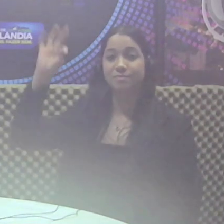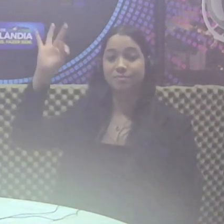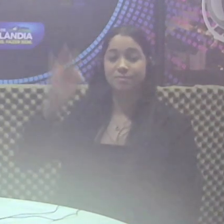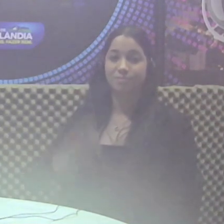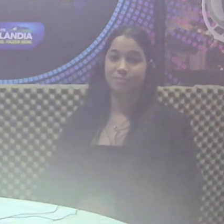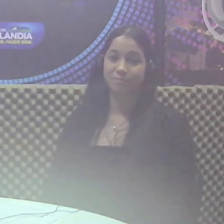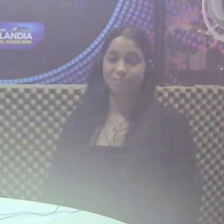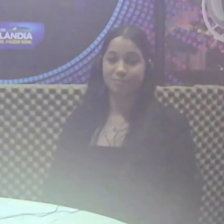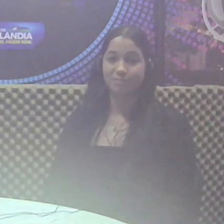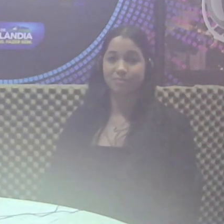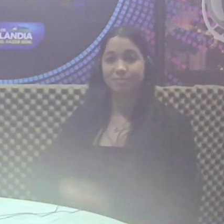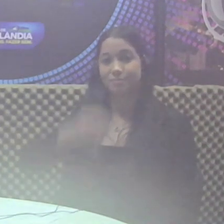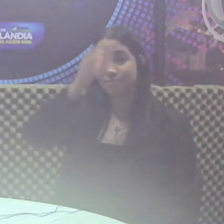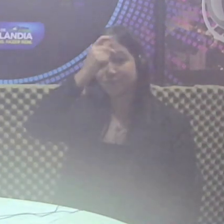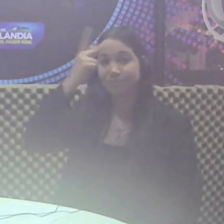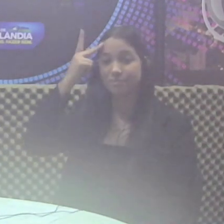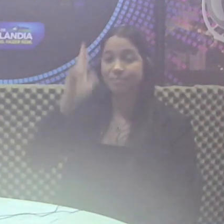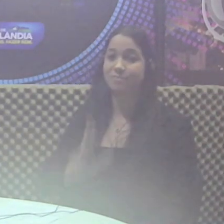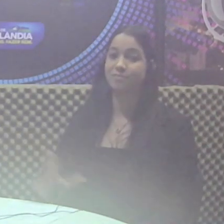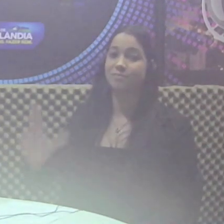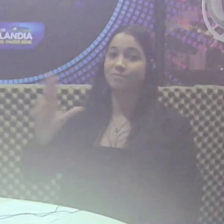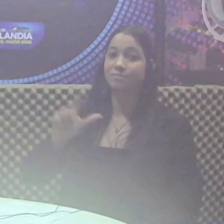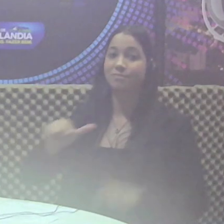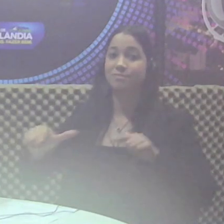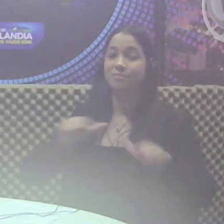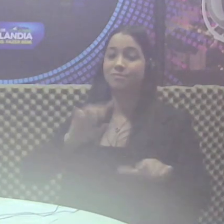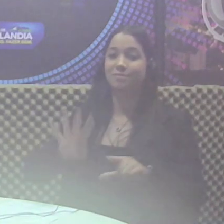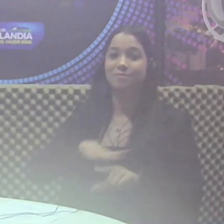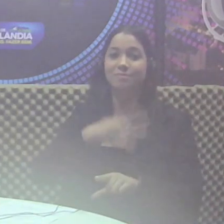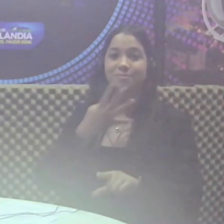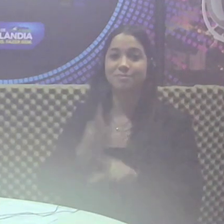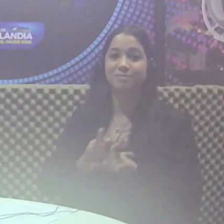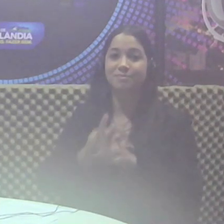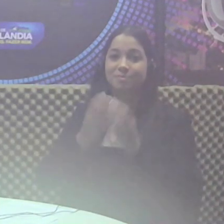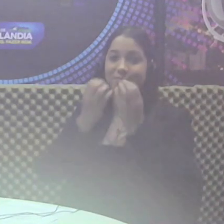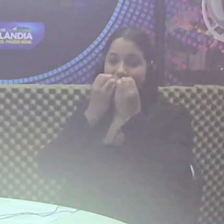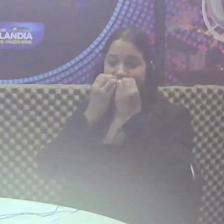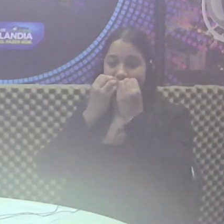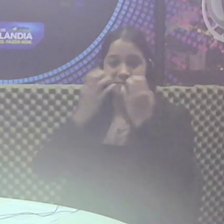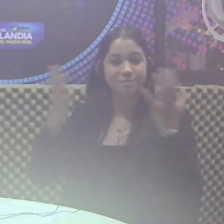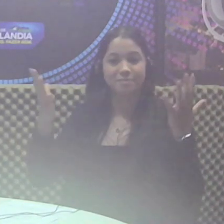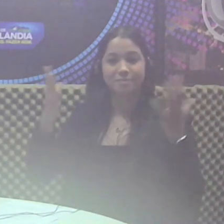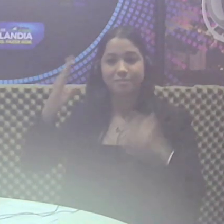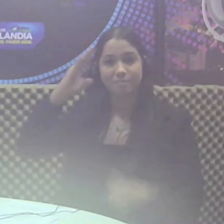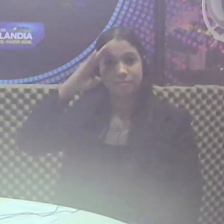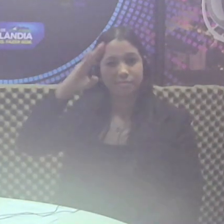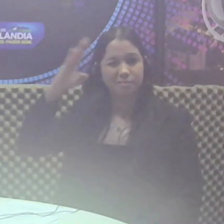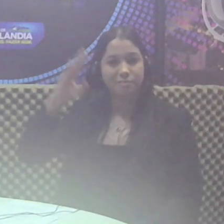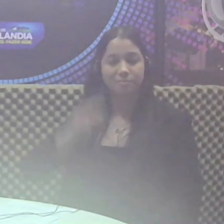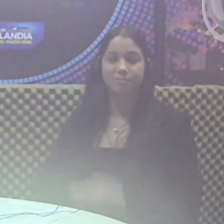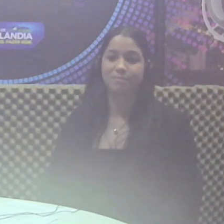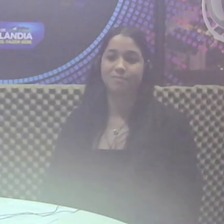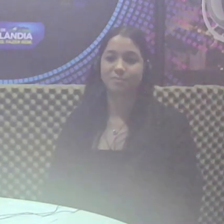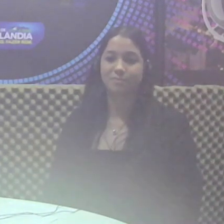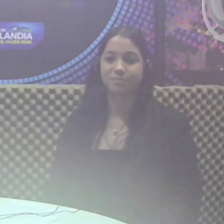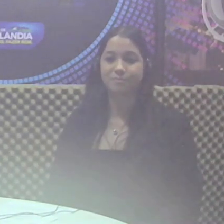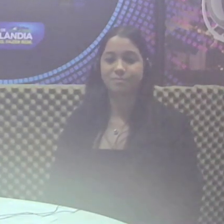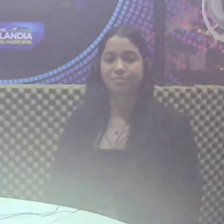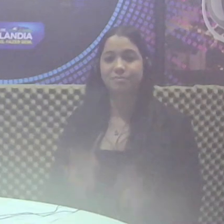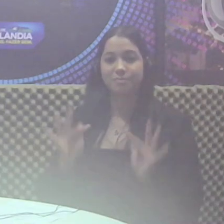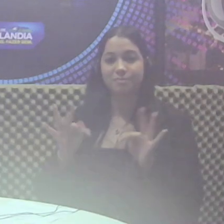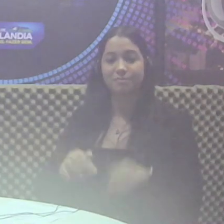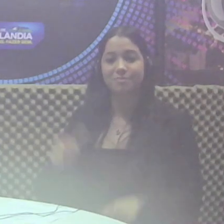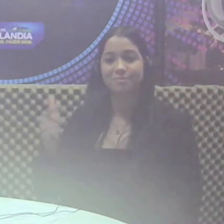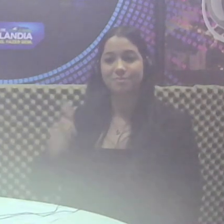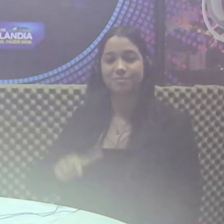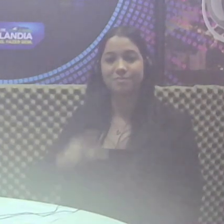Marco Túlio de Castro Kariman. Prefeitura de Uberlândia. Fazer mais, fazer bem. Até a próxima. Fica